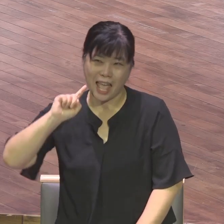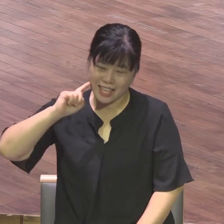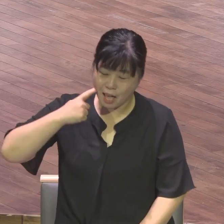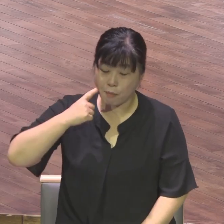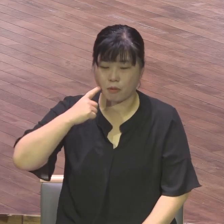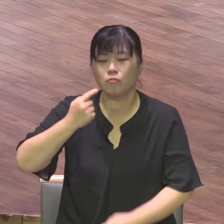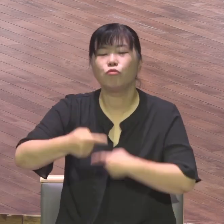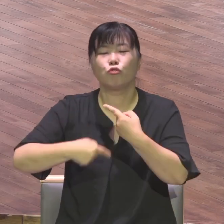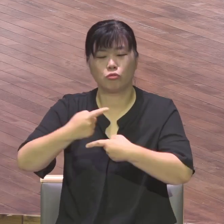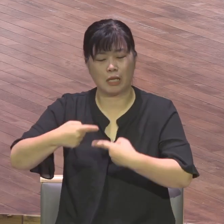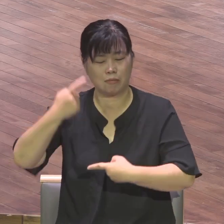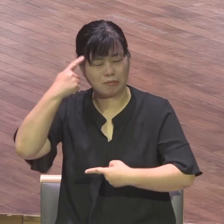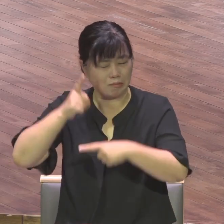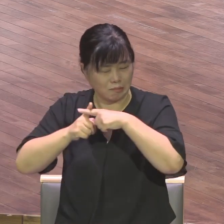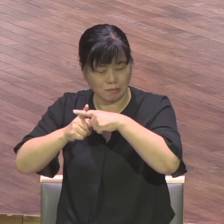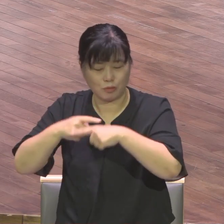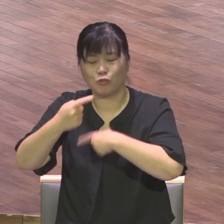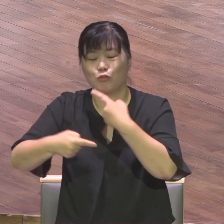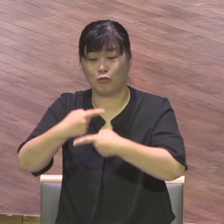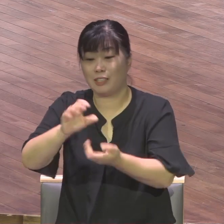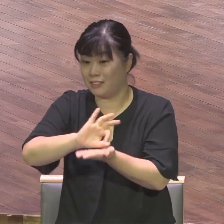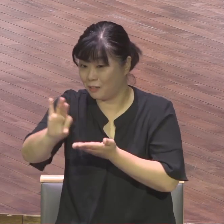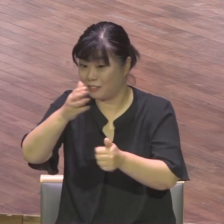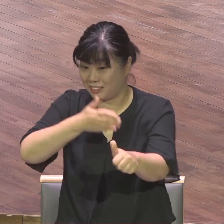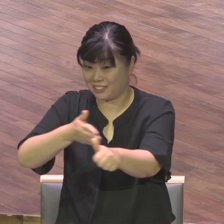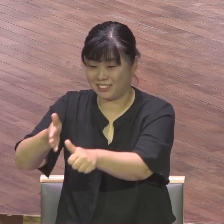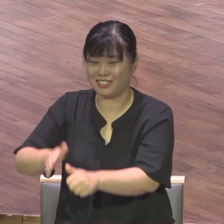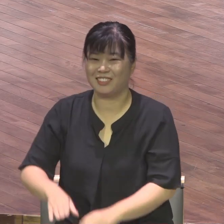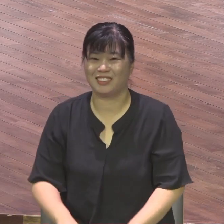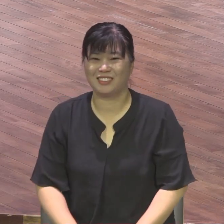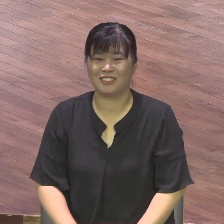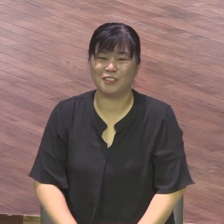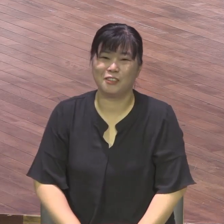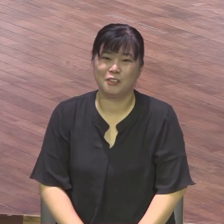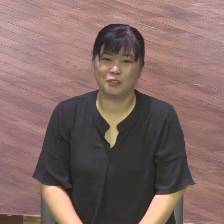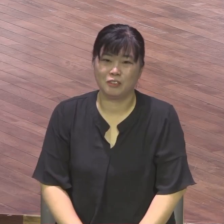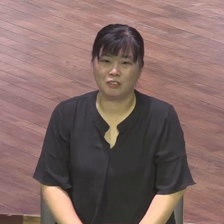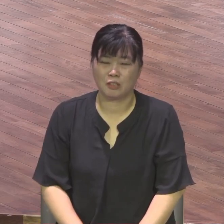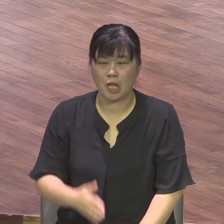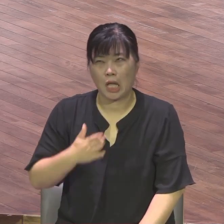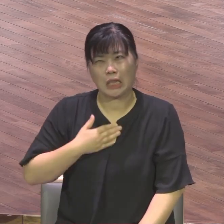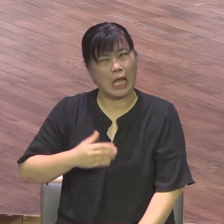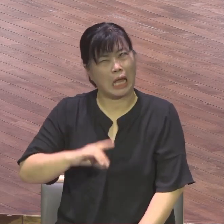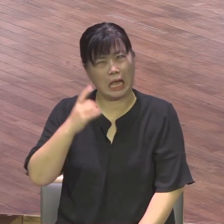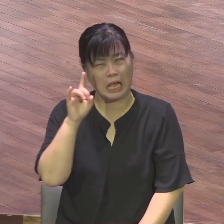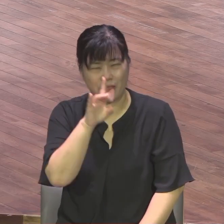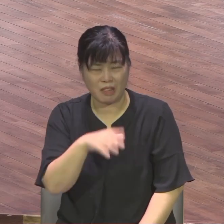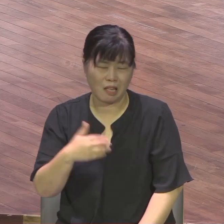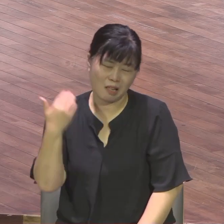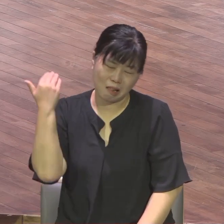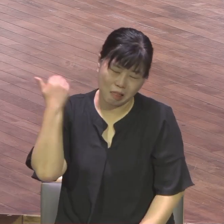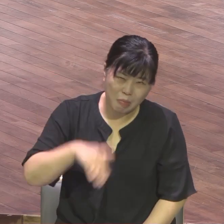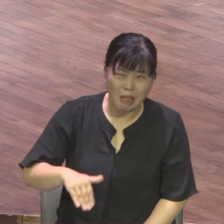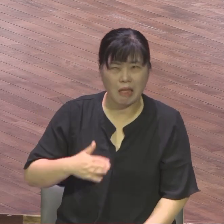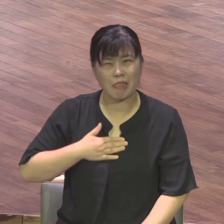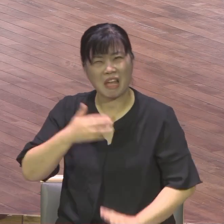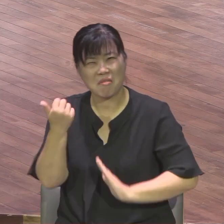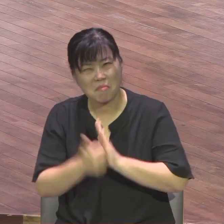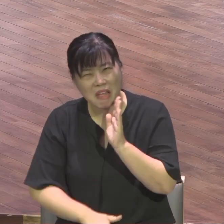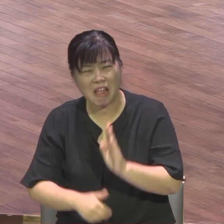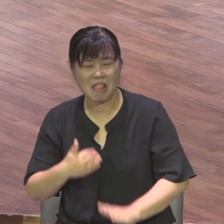인정하겠어요? 열등의식이 찌들려가, 비교의식이 찌들려가지고 실패의식이 찌들려가지고 뭘 하겠어요? 그래가 꽉